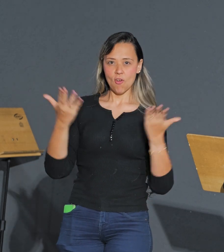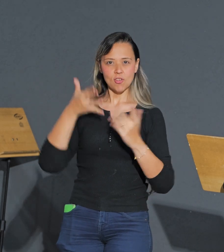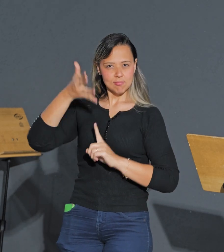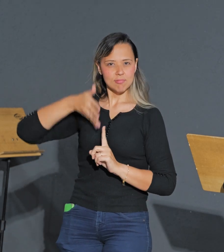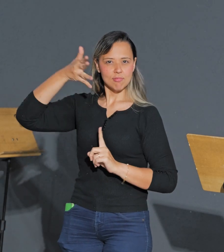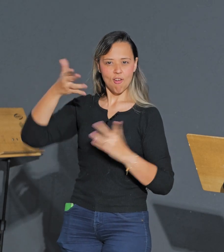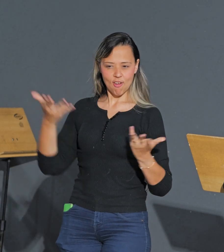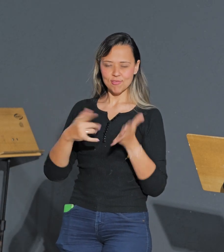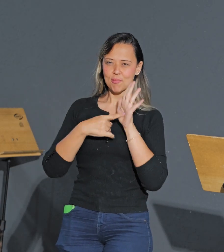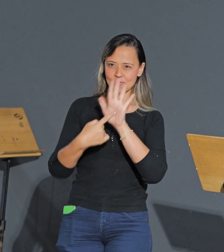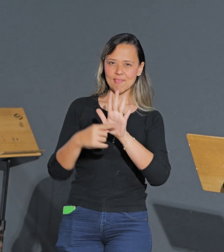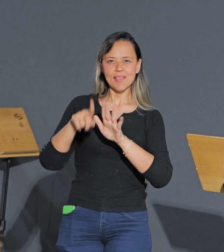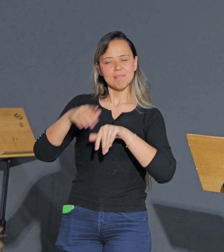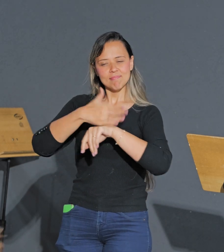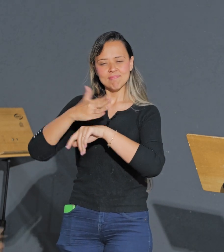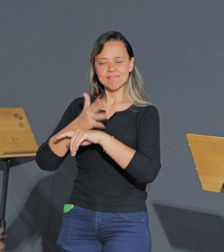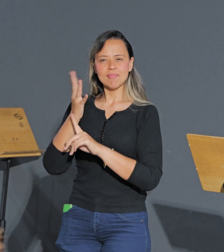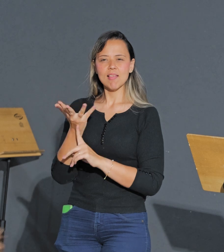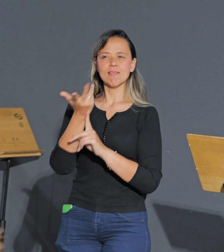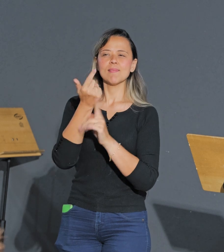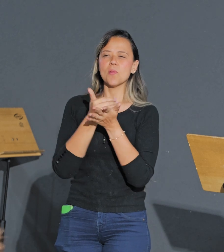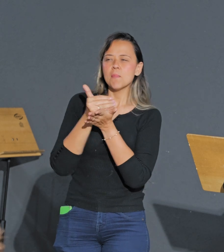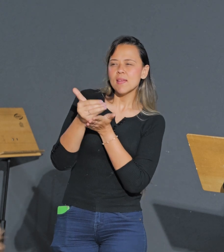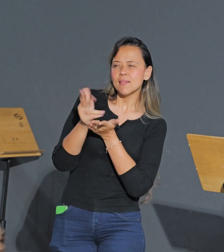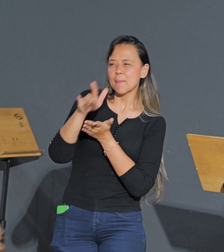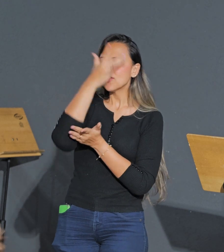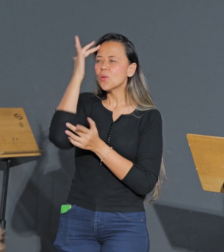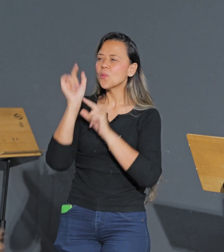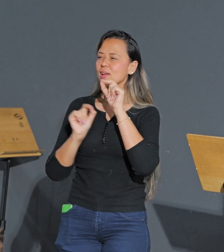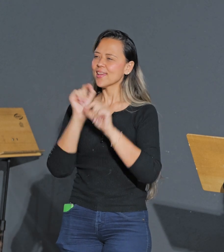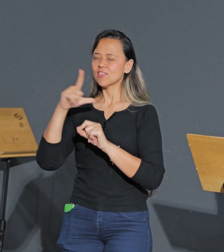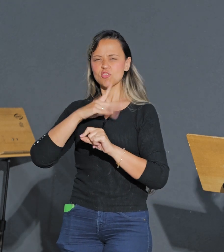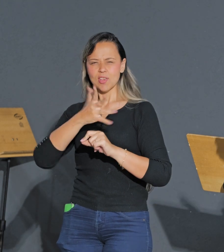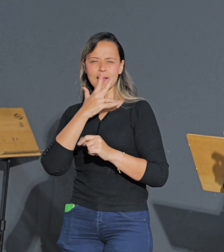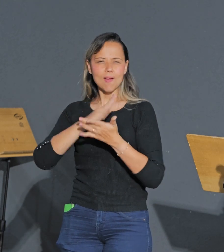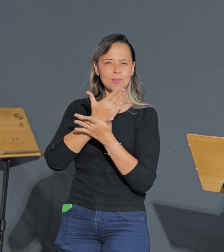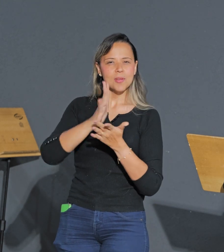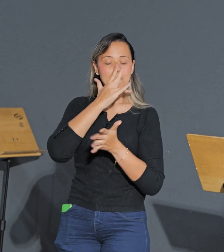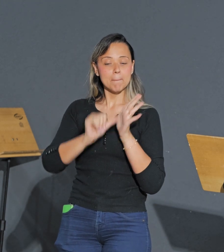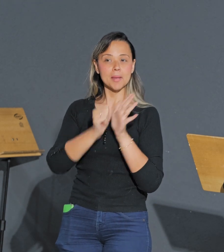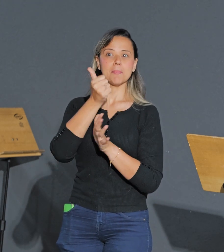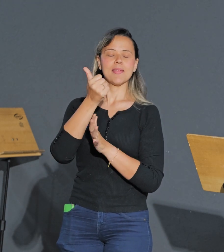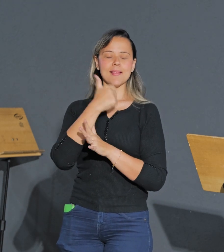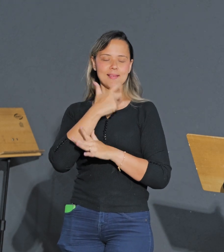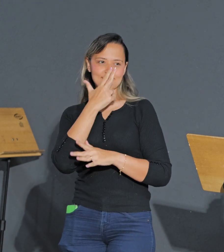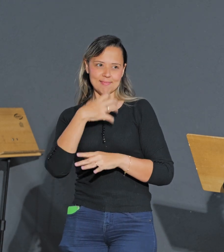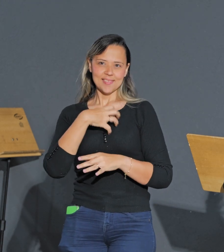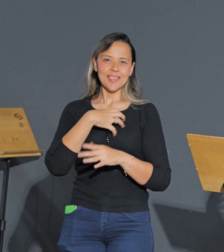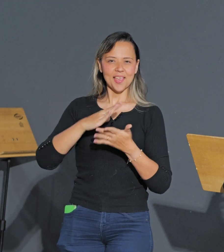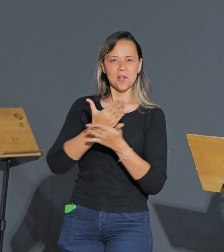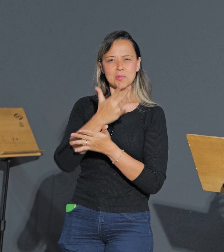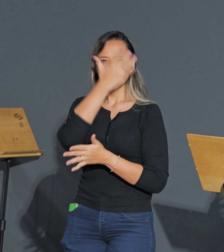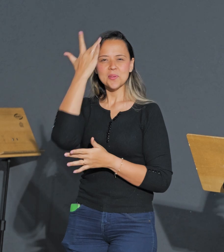nossa prática artística é uma apresentação mais inicial, então o pessoal aqui, muitos ainda vai ser a primeira apresentação, então tem gente que